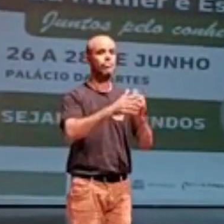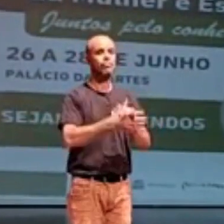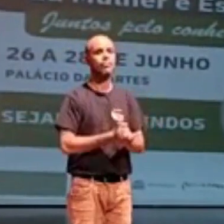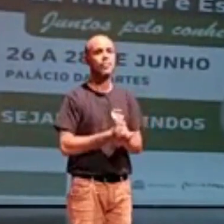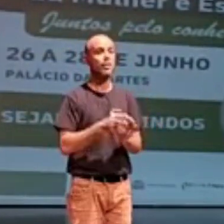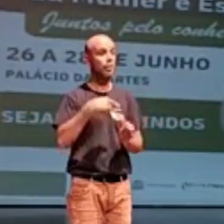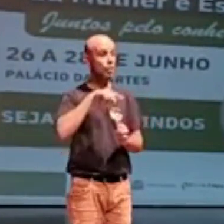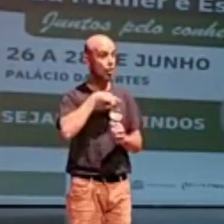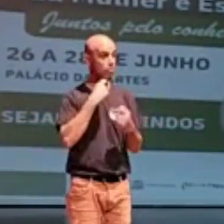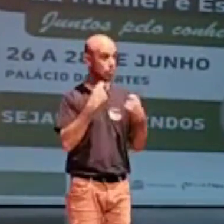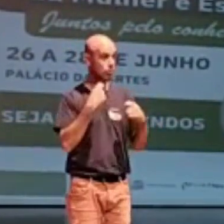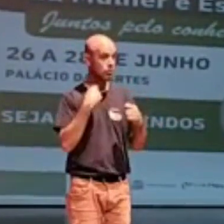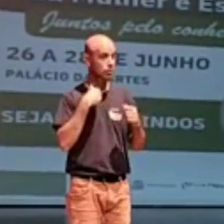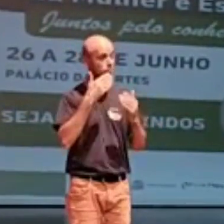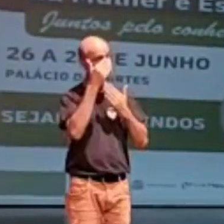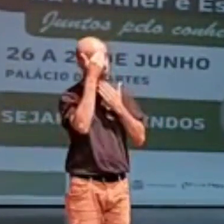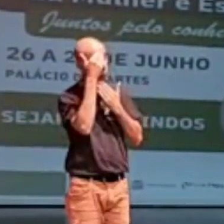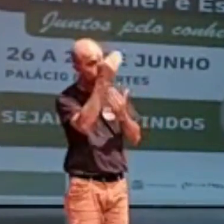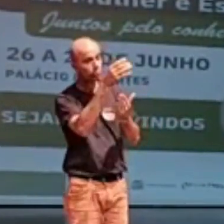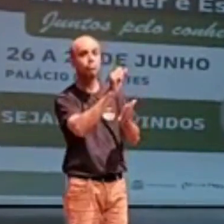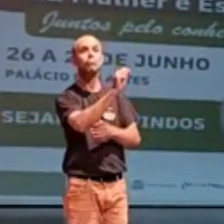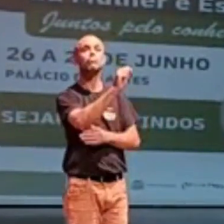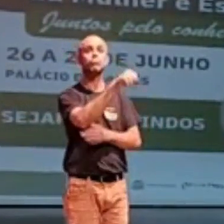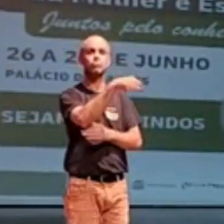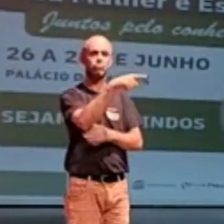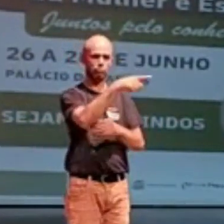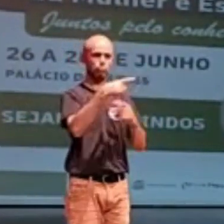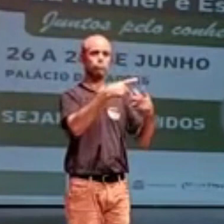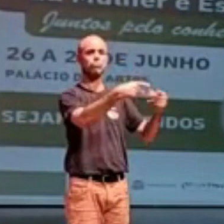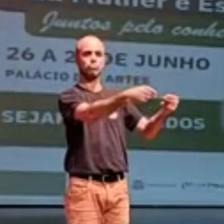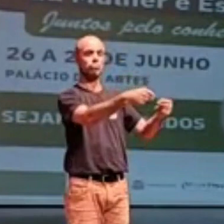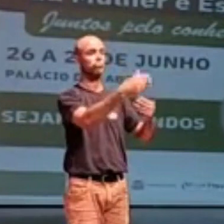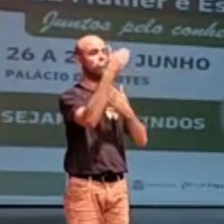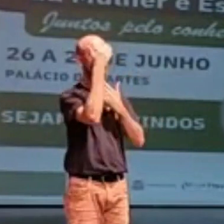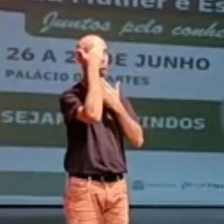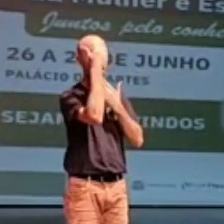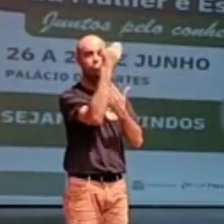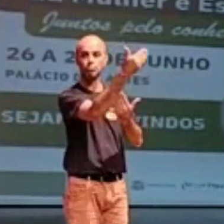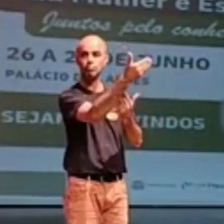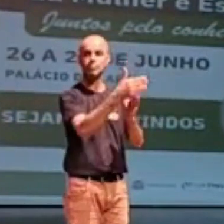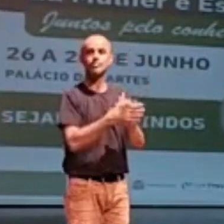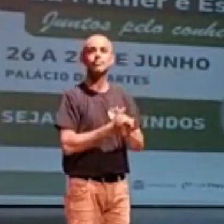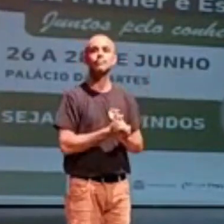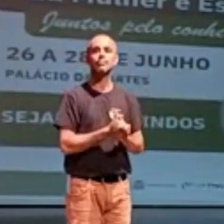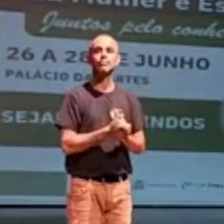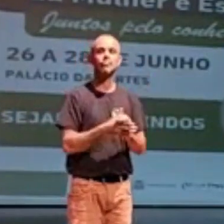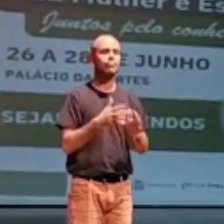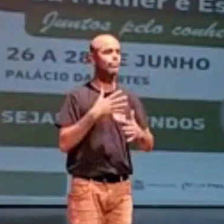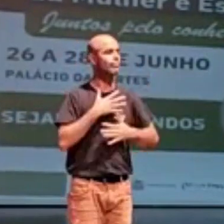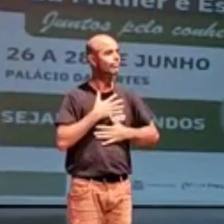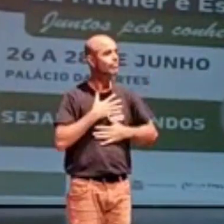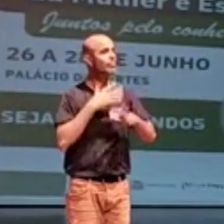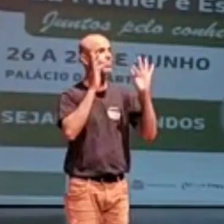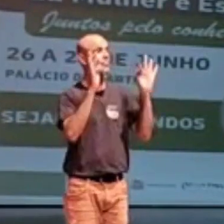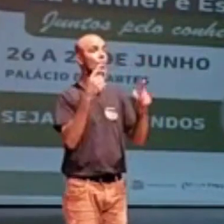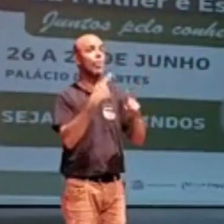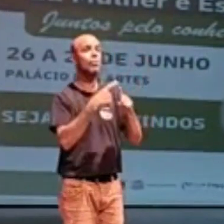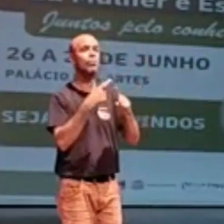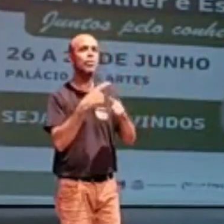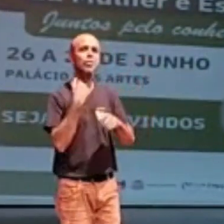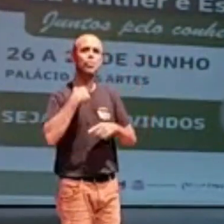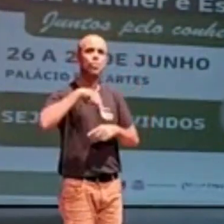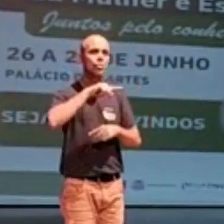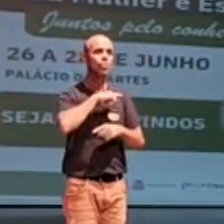a gente precisa, de fato, agradecer quem merece os agradecimentos. Eu fico muito feliz porque a gente